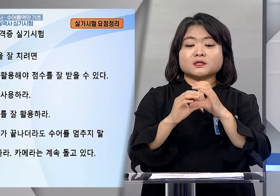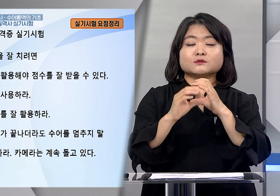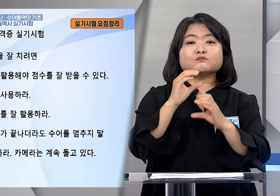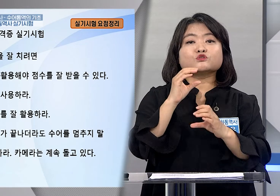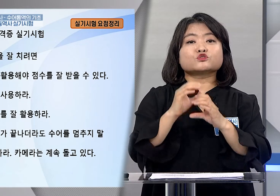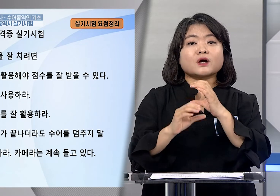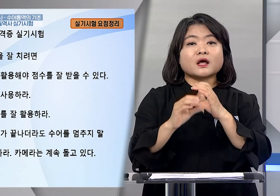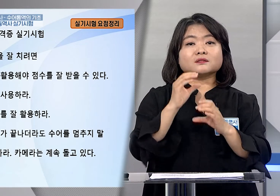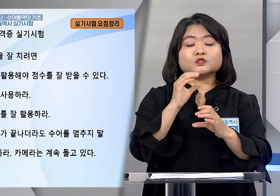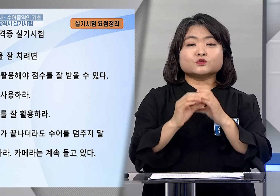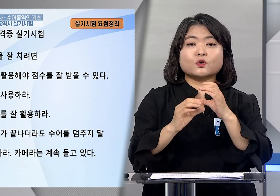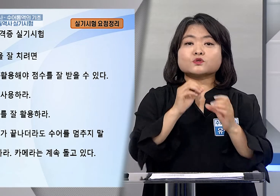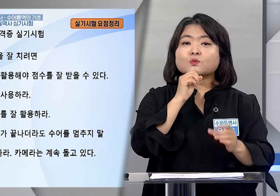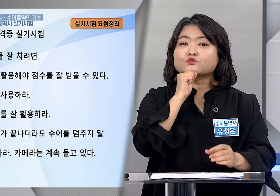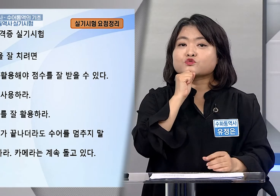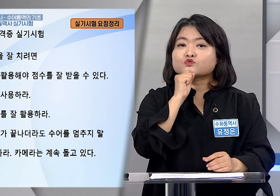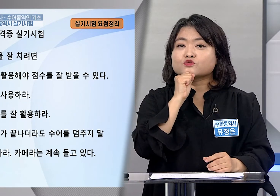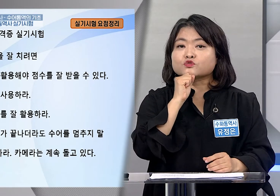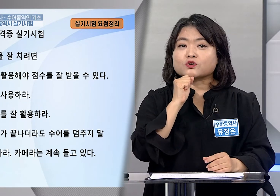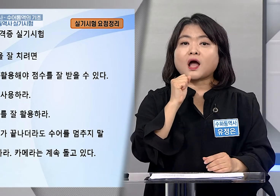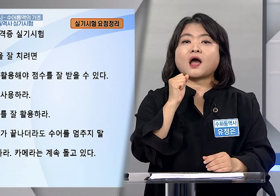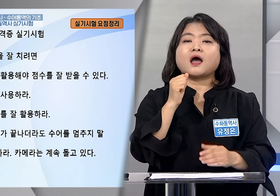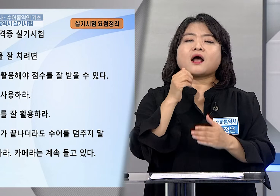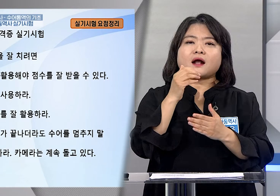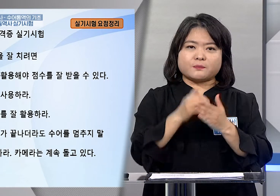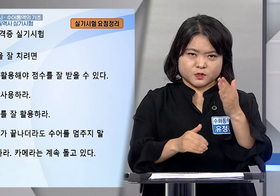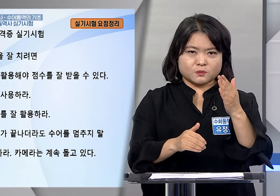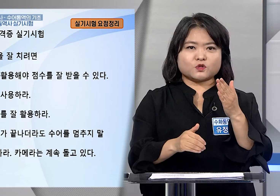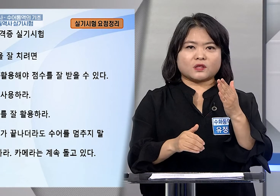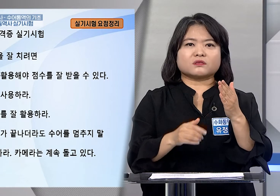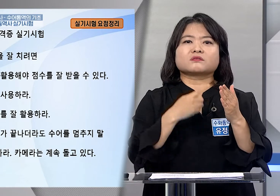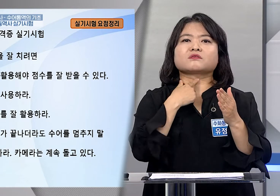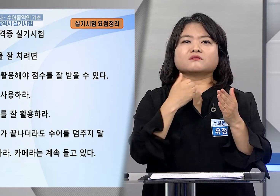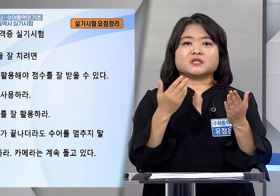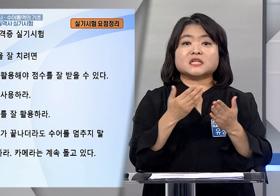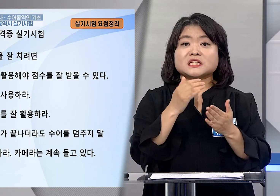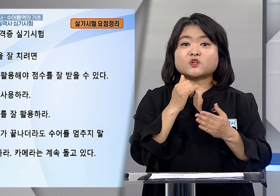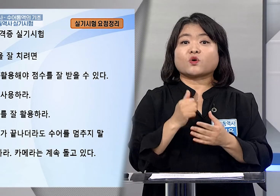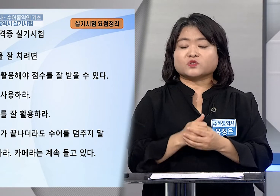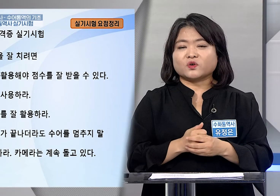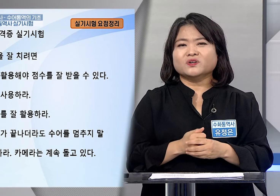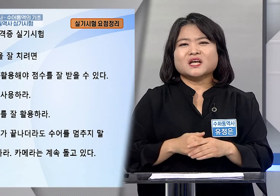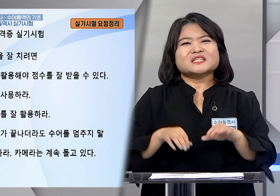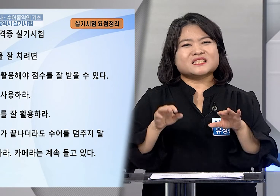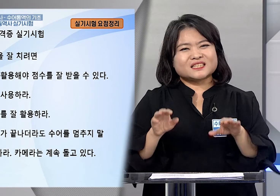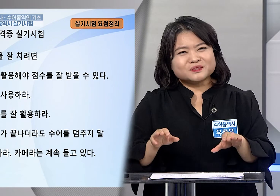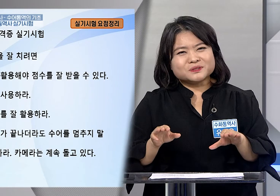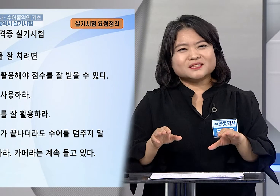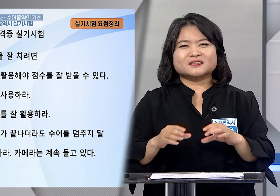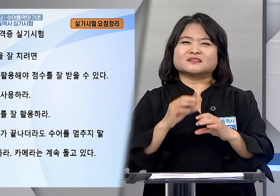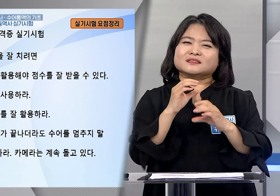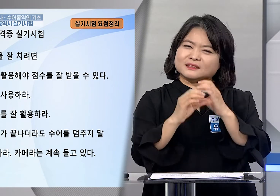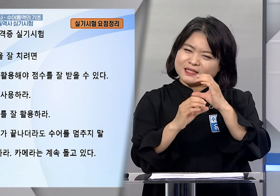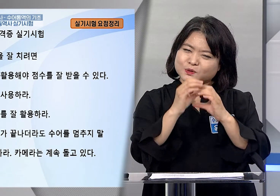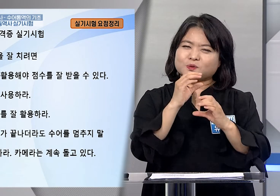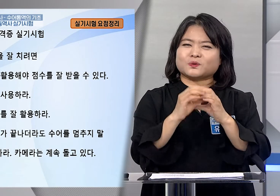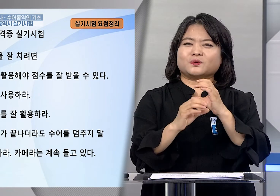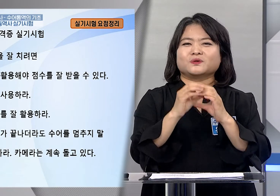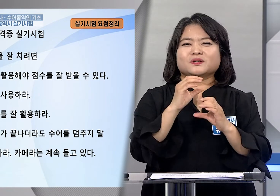이건 미국 수화라는 이유로 점수가 감점이 됐던 일이 있었거든요. 지금은 의사소통.